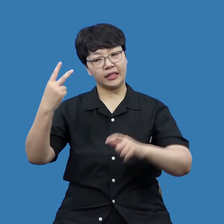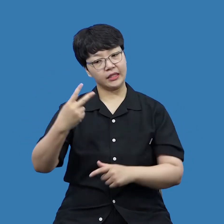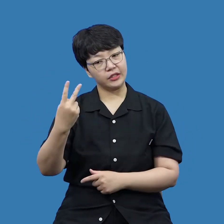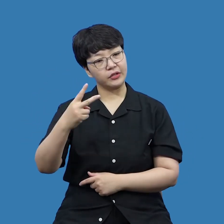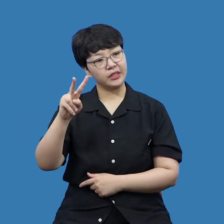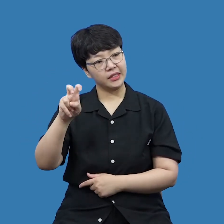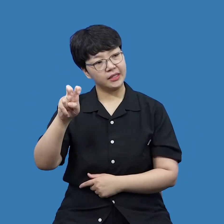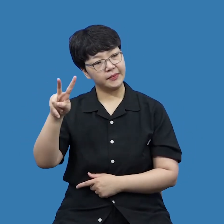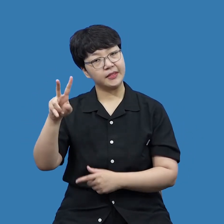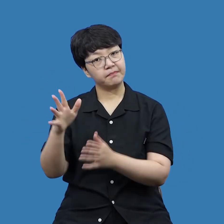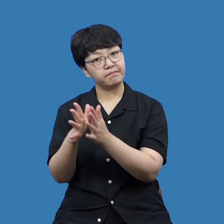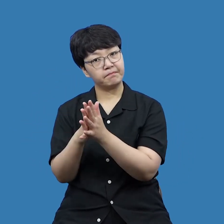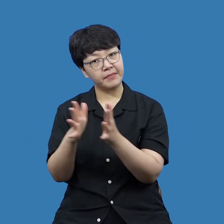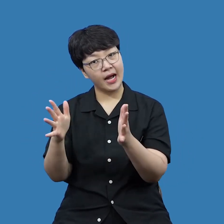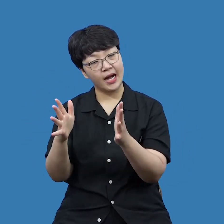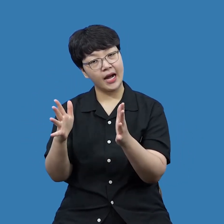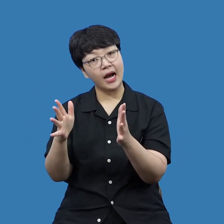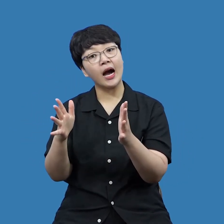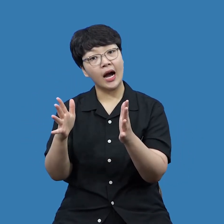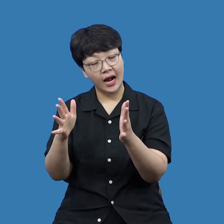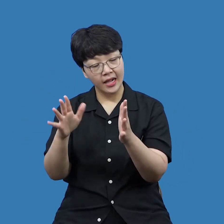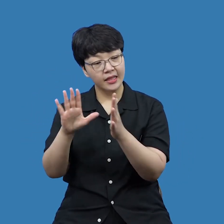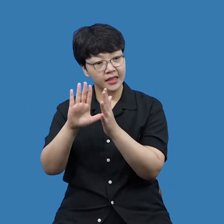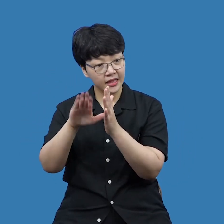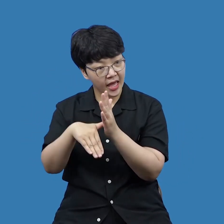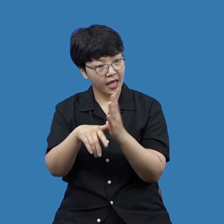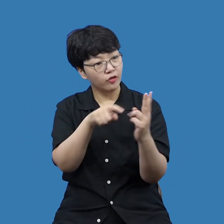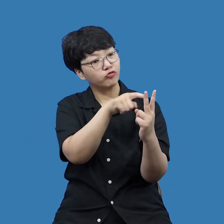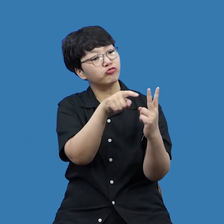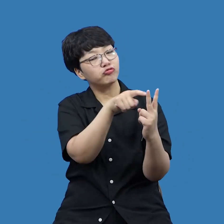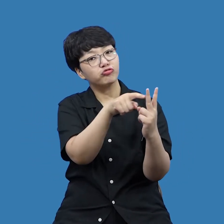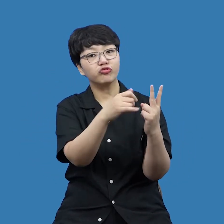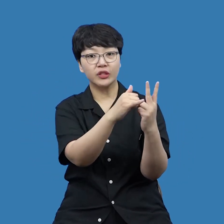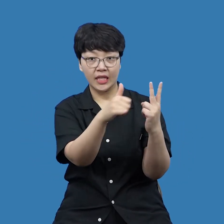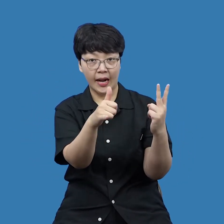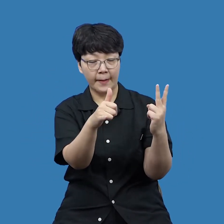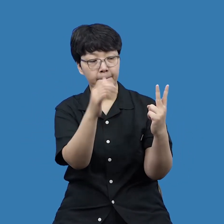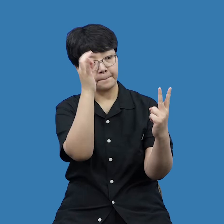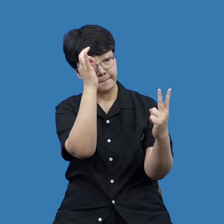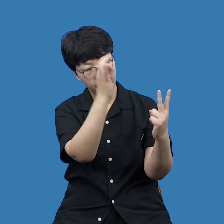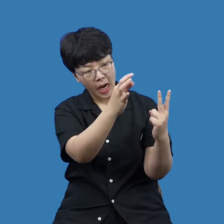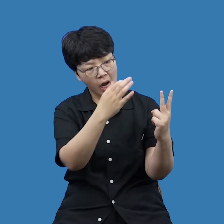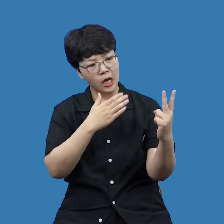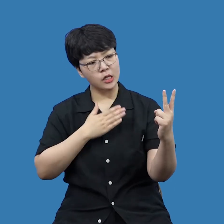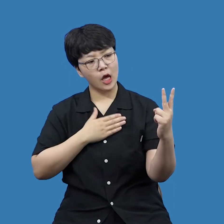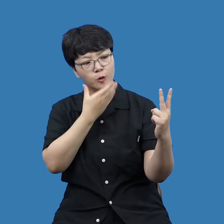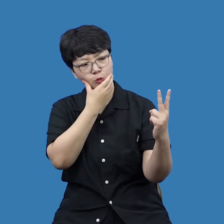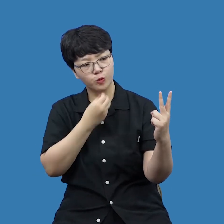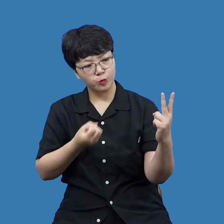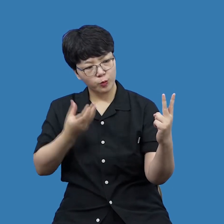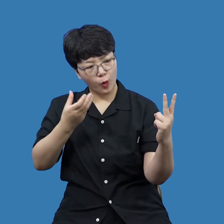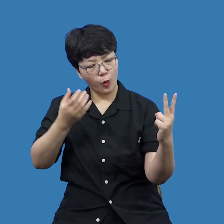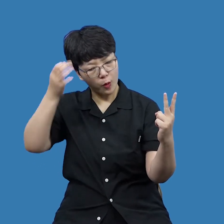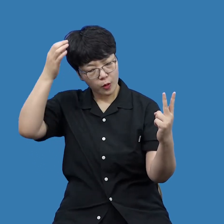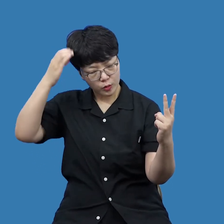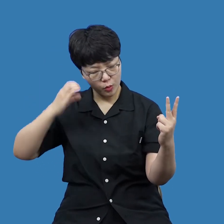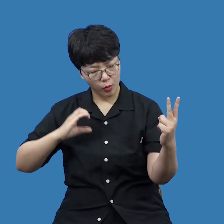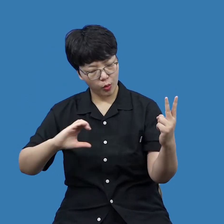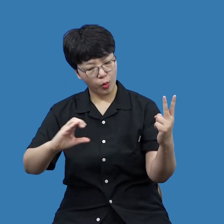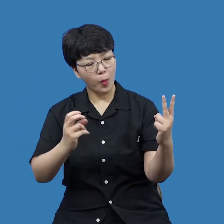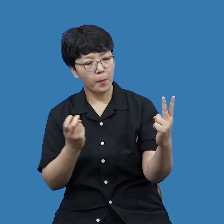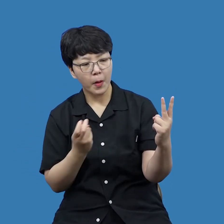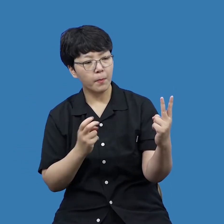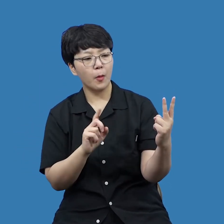우리는 이 두 사람을 주목함으로 우리가 어떻게 축복의 통로가 되는 한 해를 살 수가